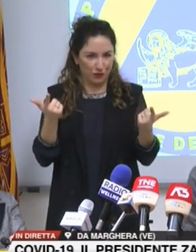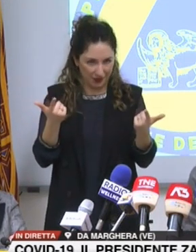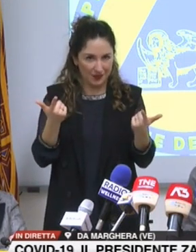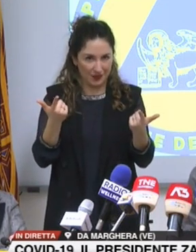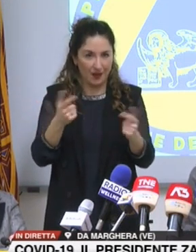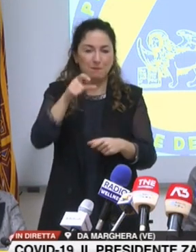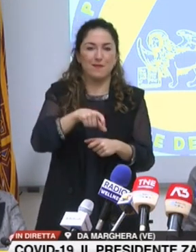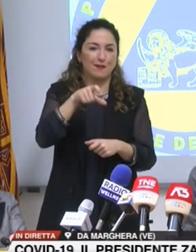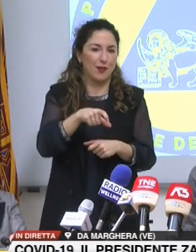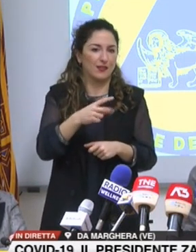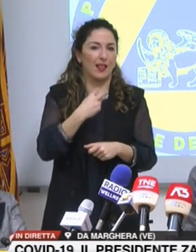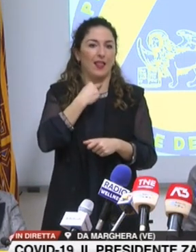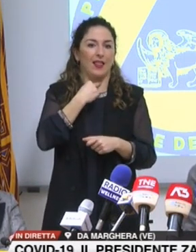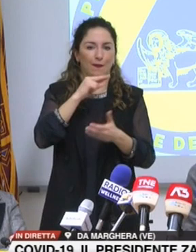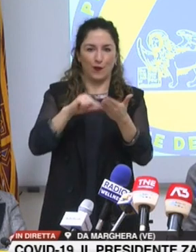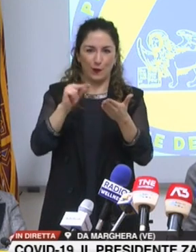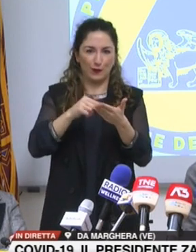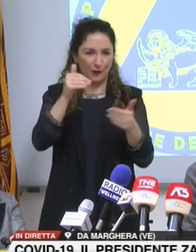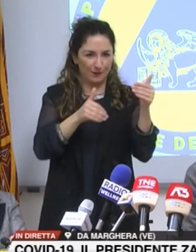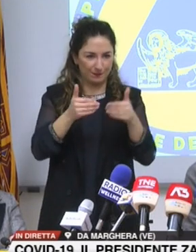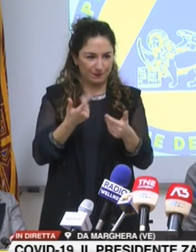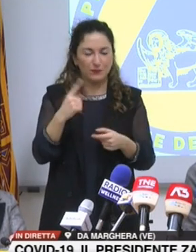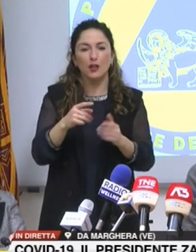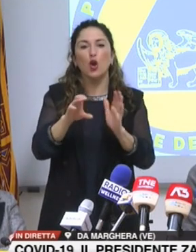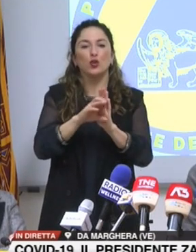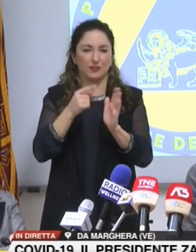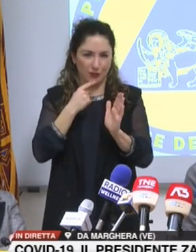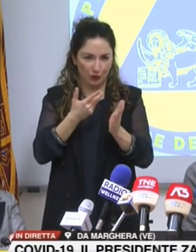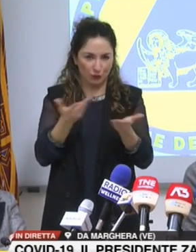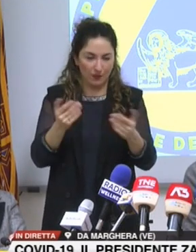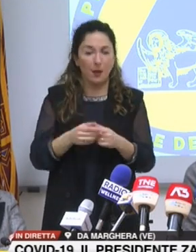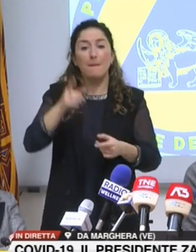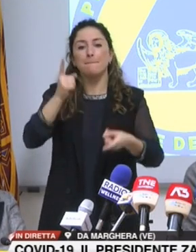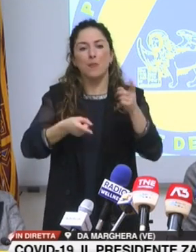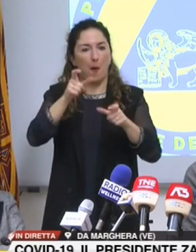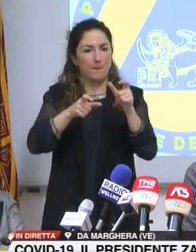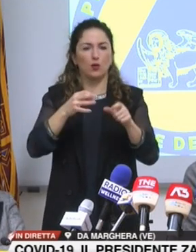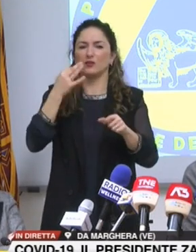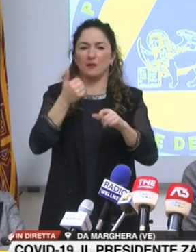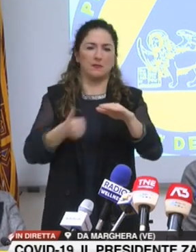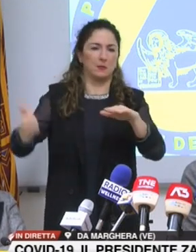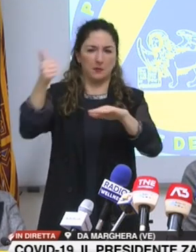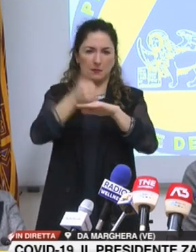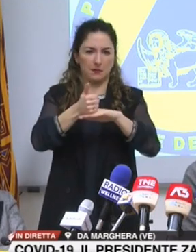o si va al voto, questo è scritto nella Costituzione, il popolo è sempre sovrano. Dopodiché,